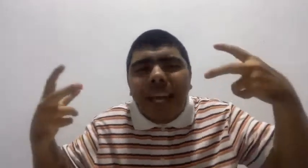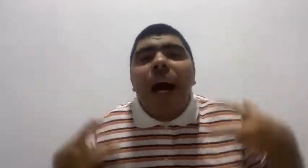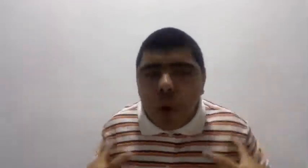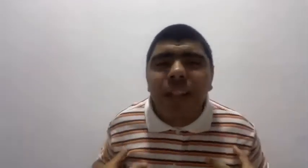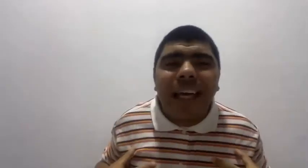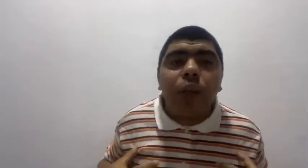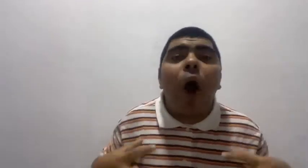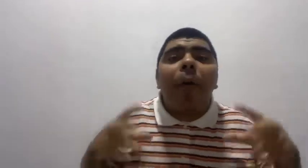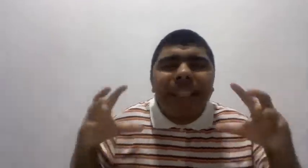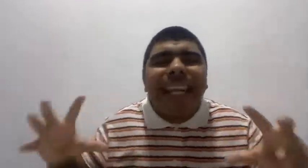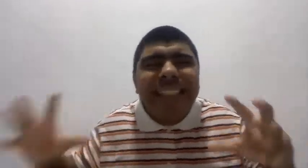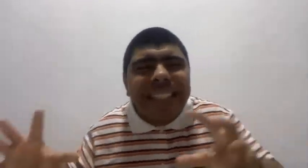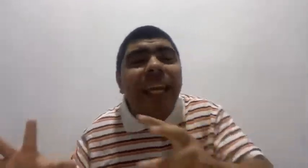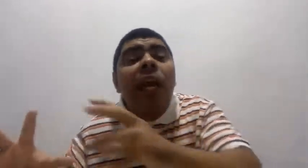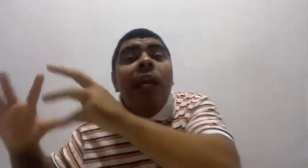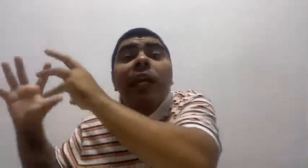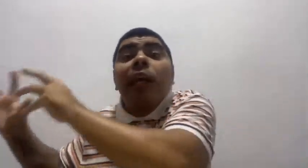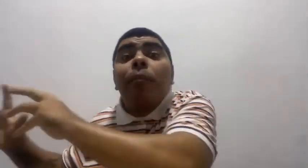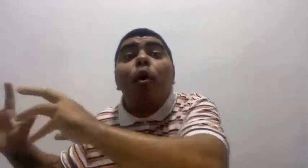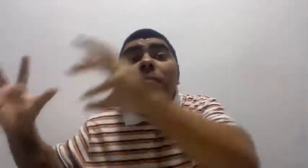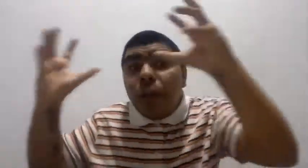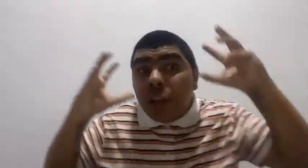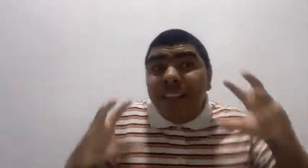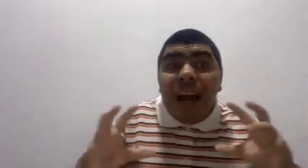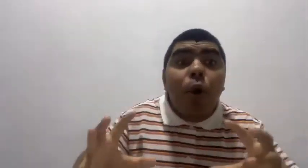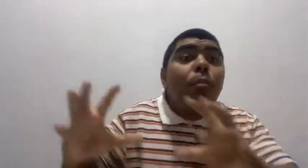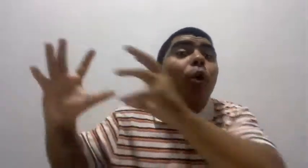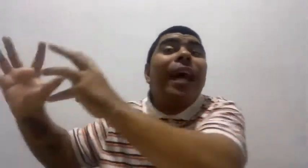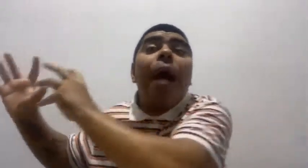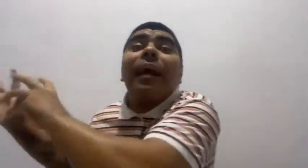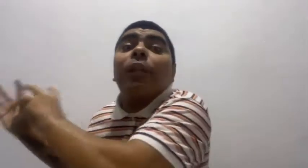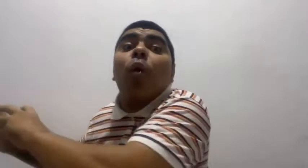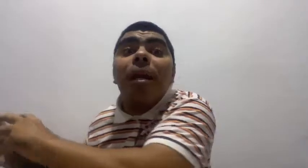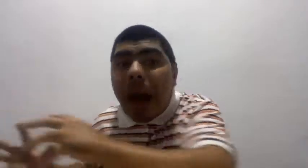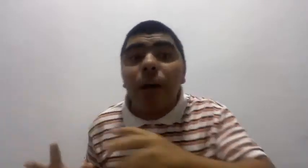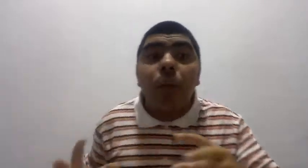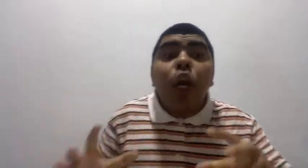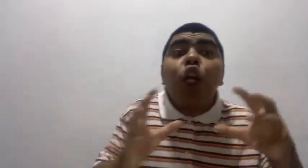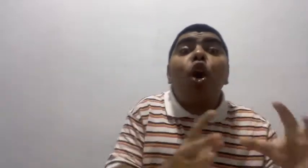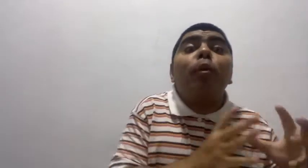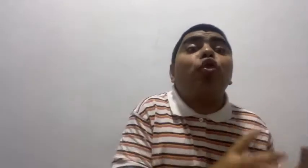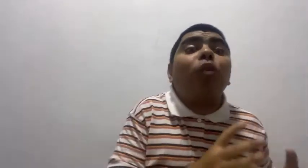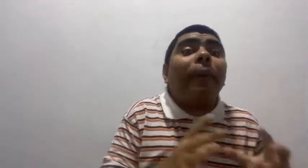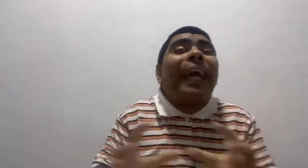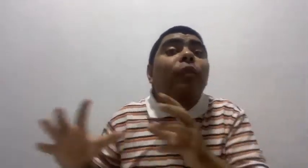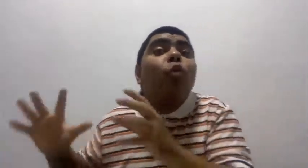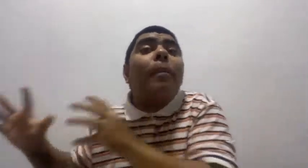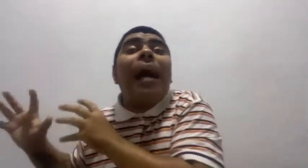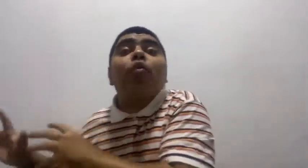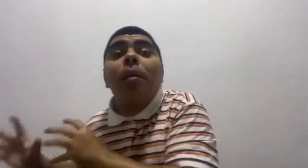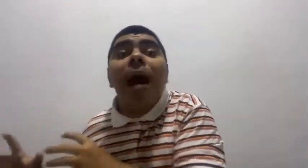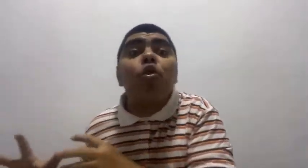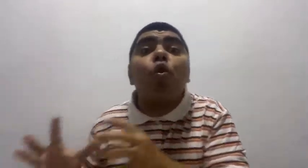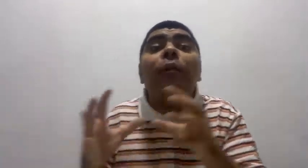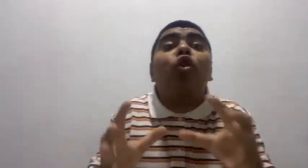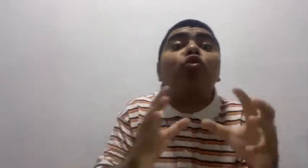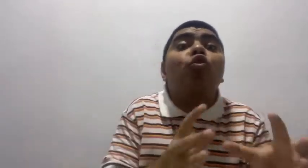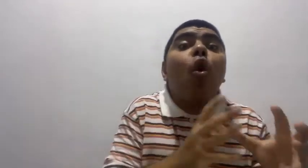el amor de Dios habita en ti y por medio de ese amor puedes amar a tu hermano. ¿Y cómo tú sabes que tú amas a tu hermano? Cuando tú no